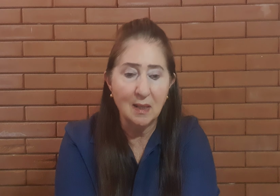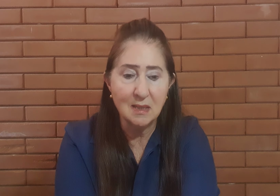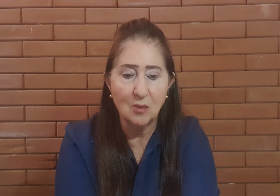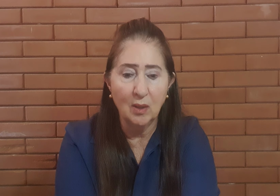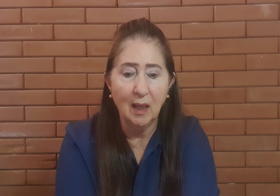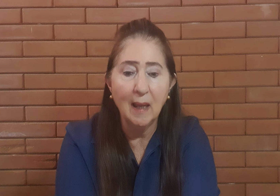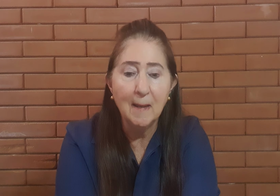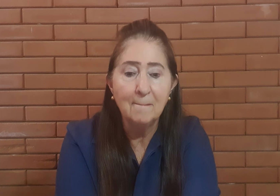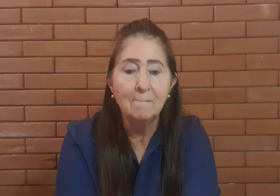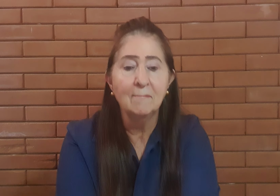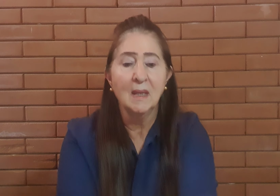animais, ok?